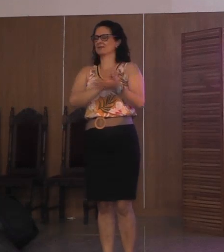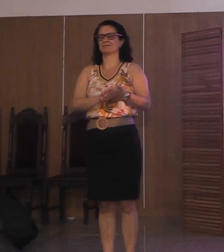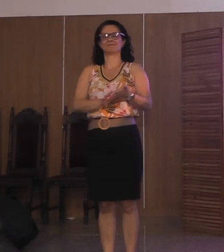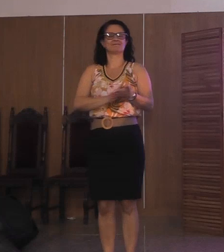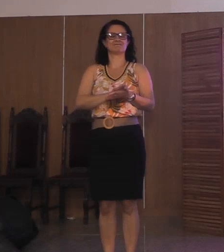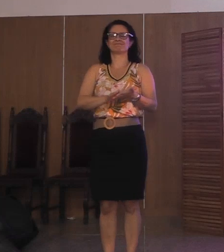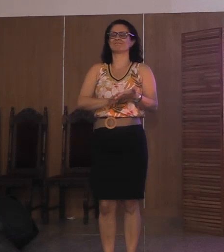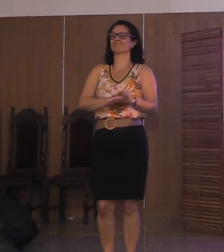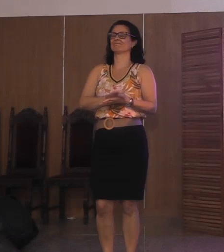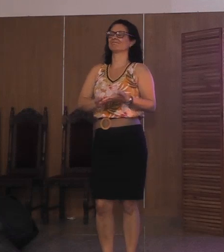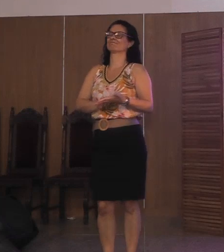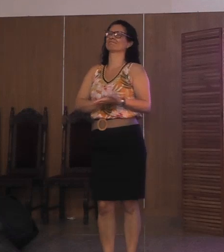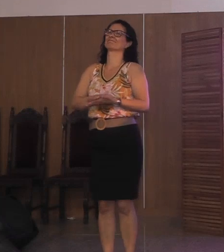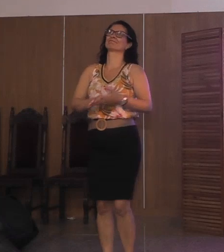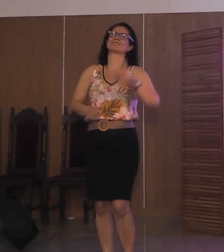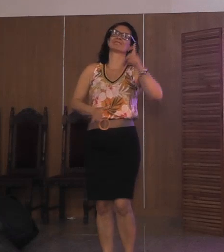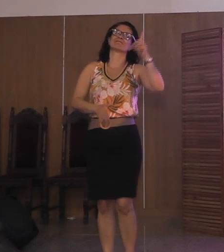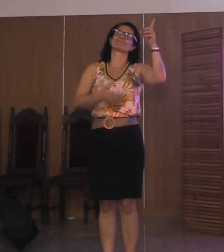é digno de glória.